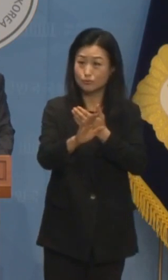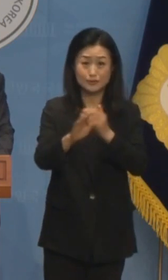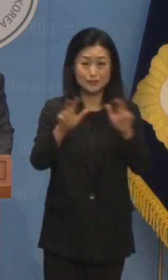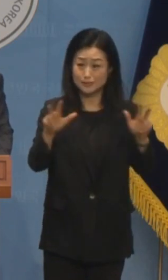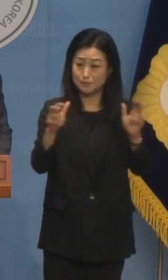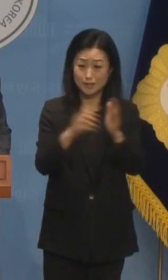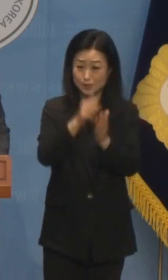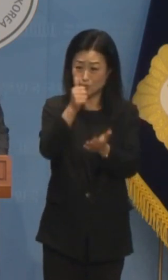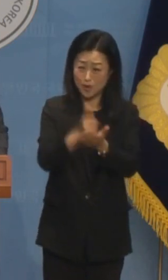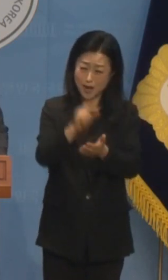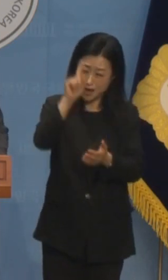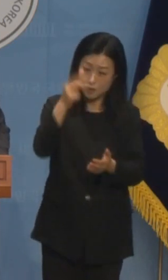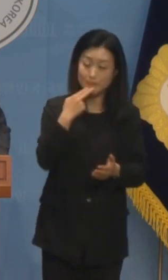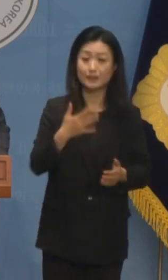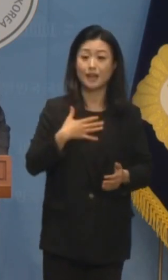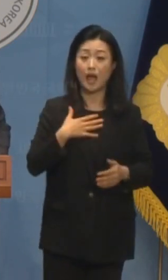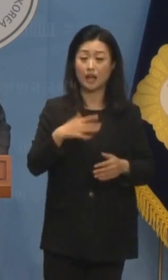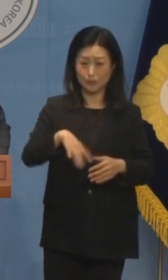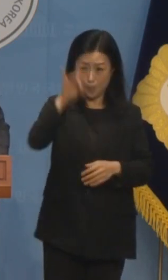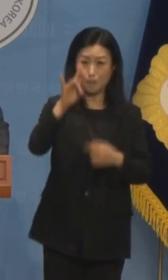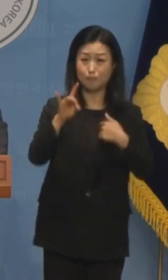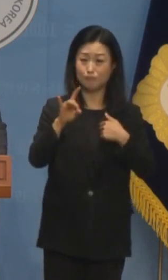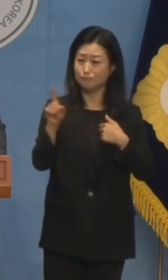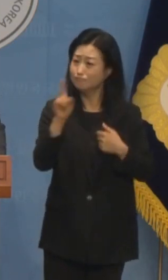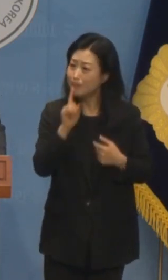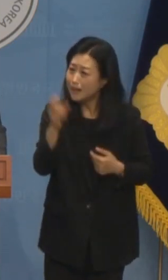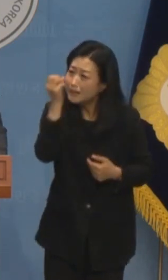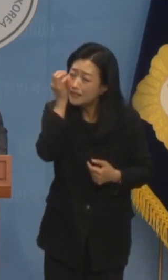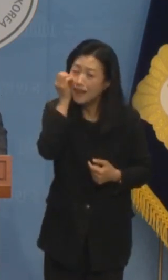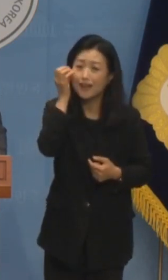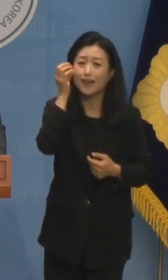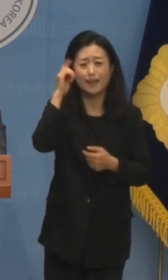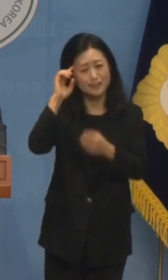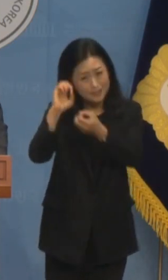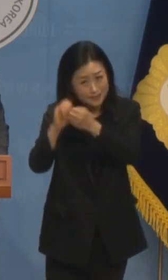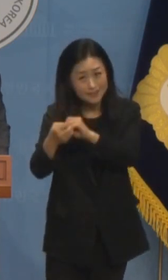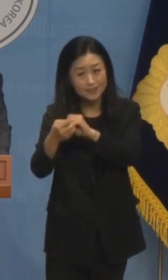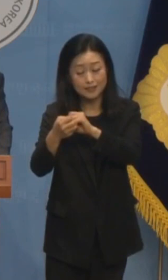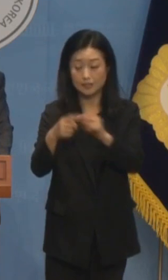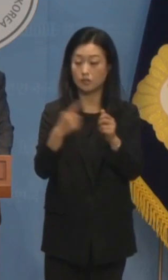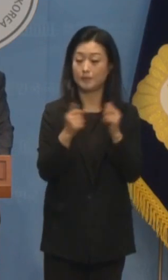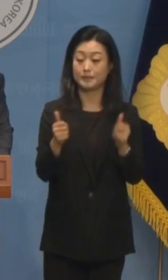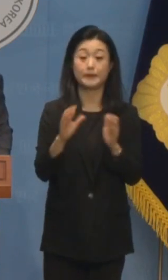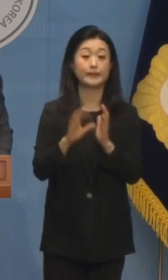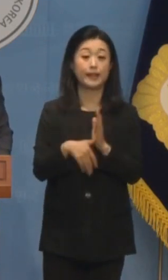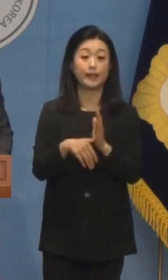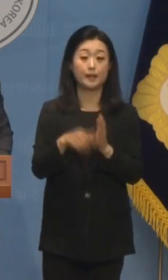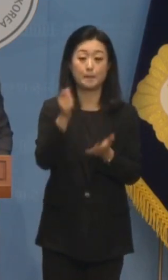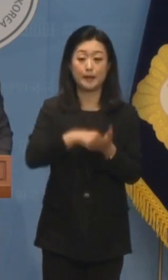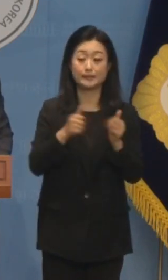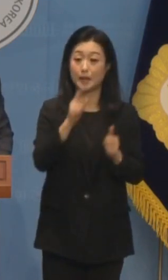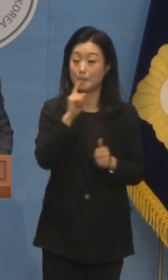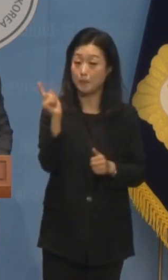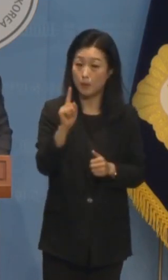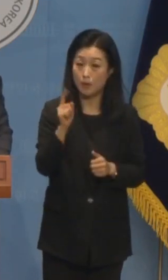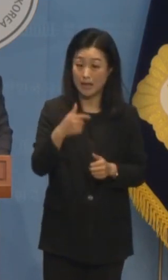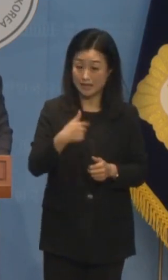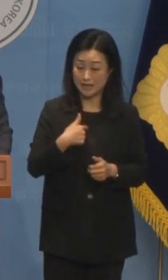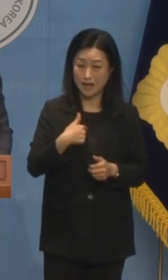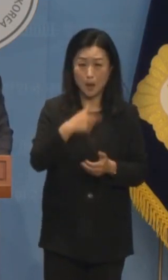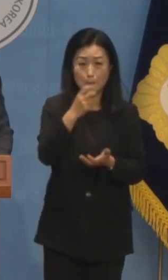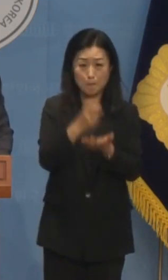적용된 적이 없습니다. 당시 1심 재판장은 제게 적용된